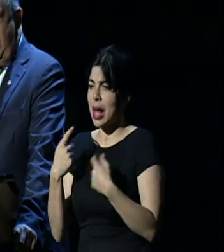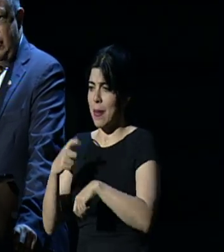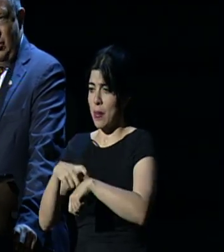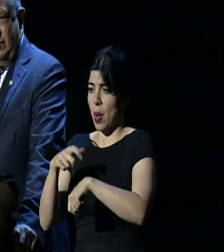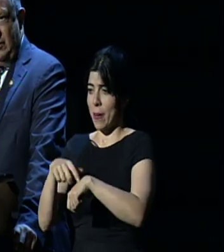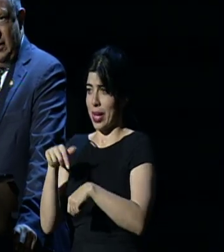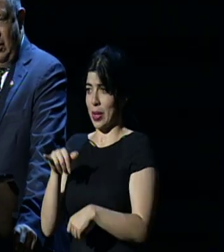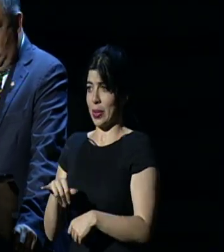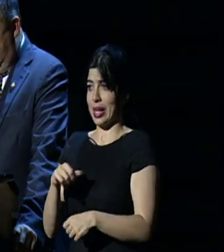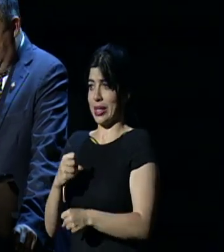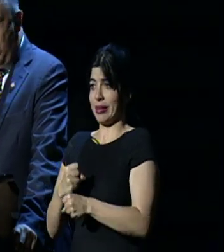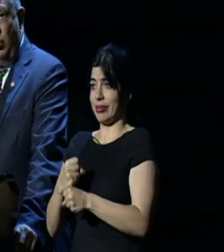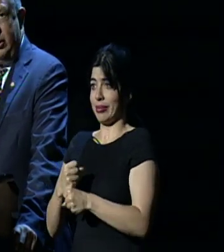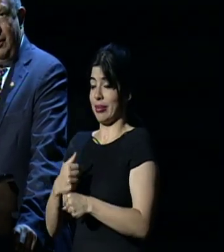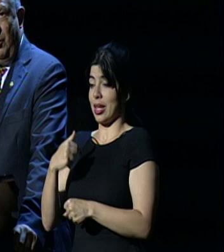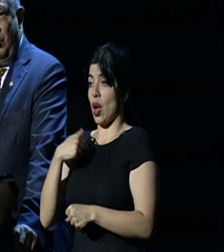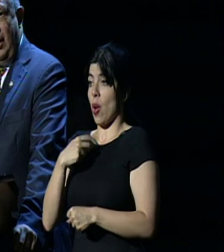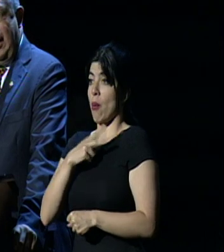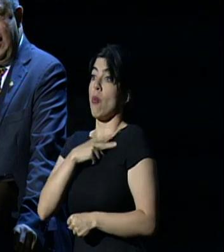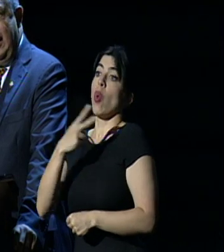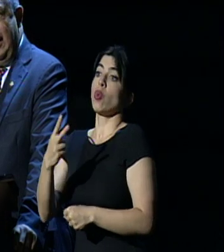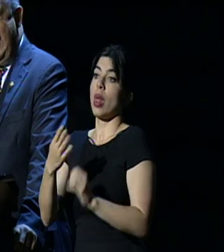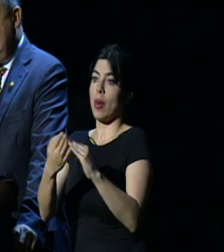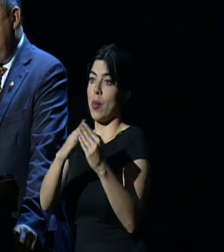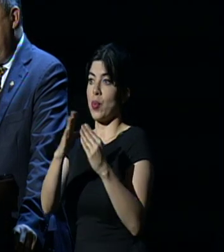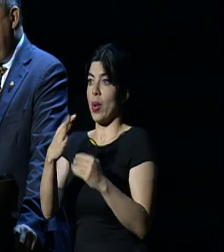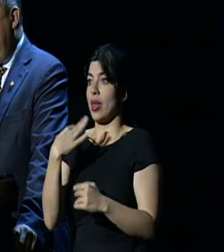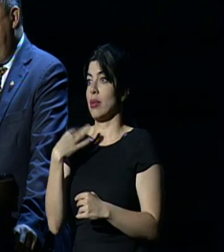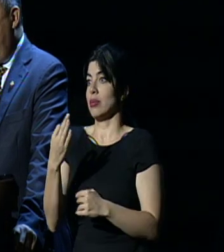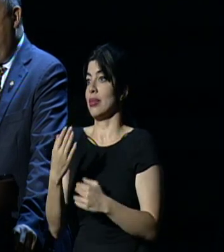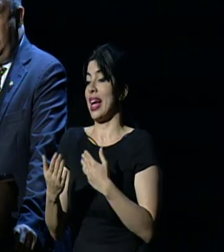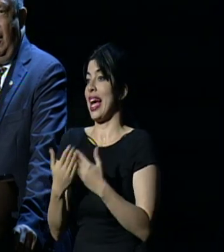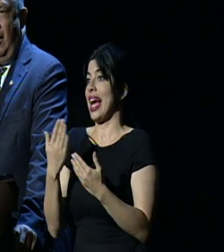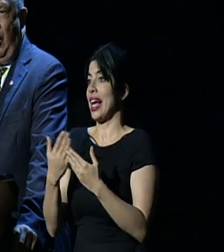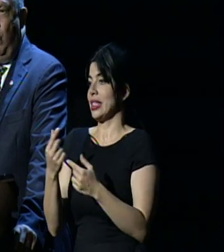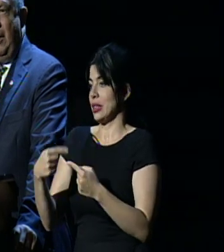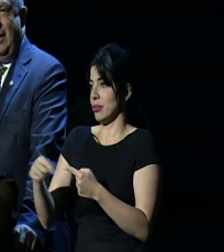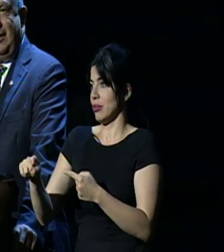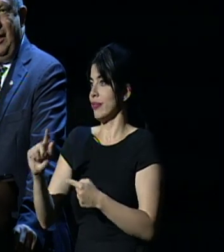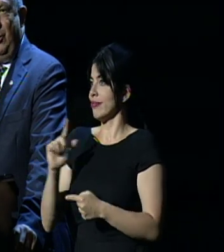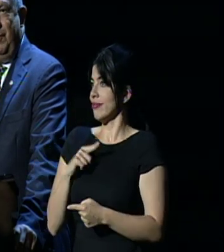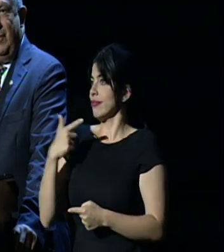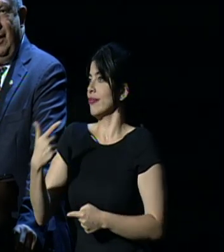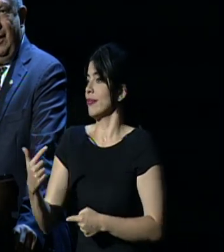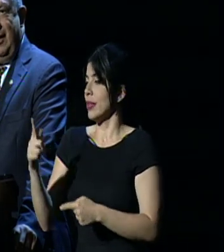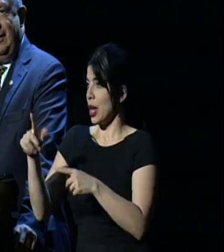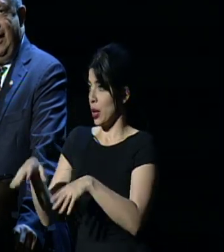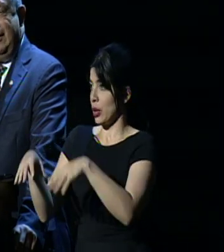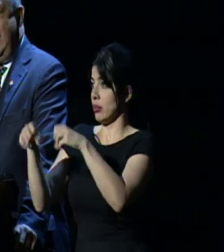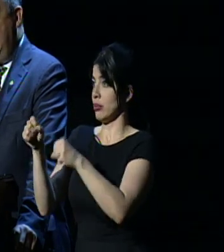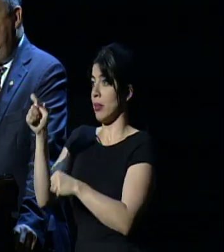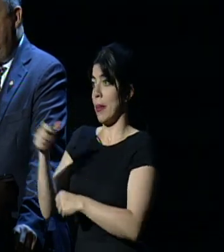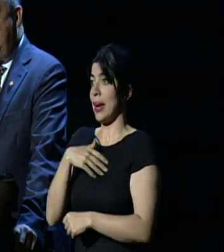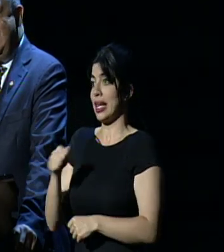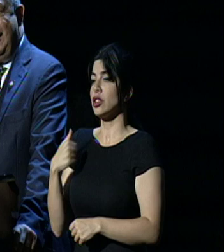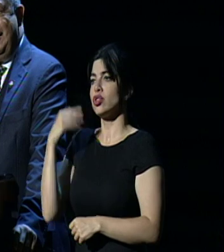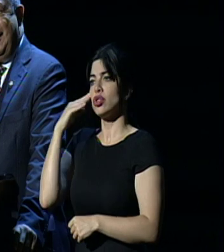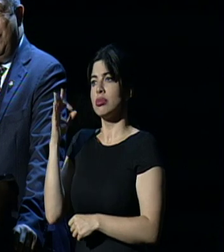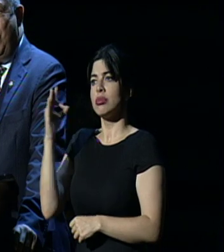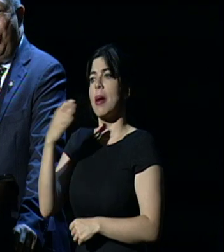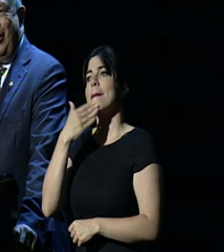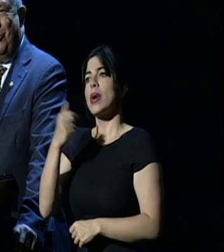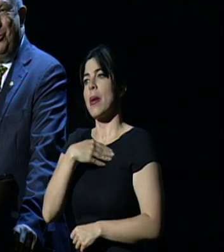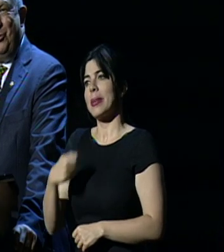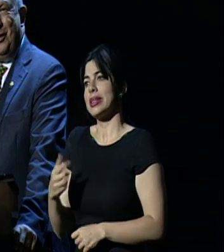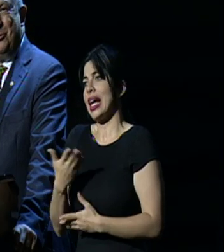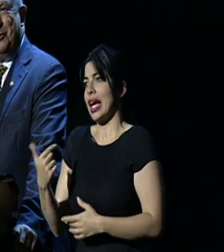este oficio, que hoy por voluntad popular casi delego en un mandatario que sé será un mejor presidente que